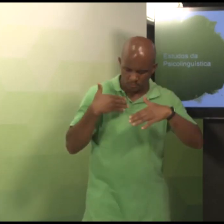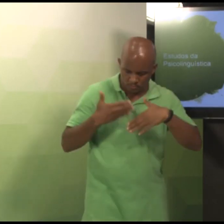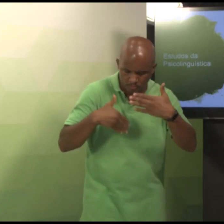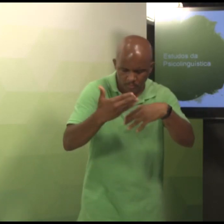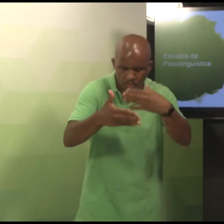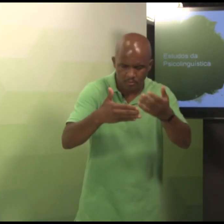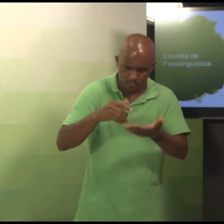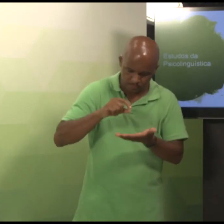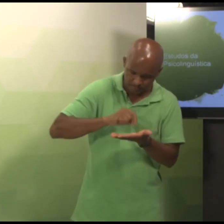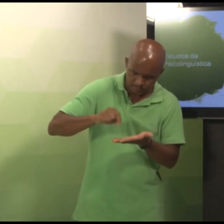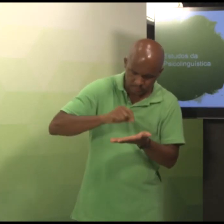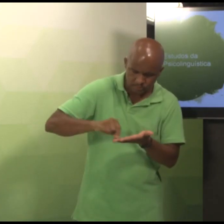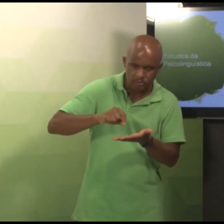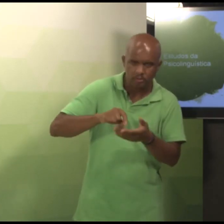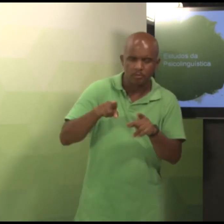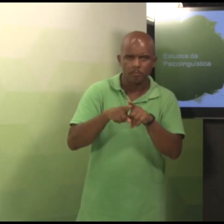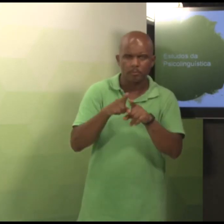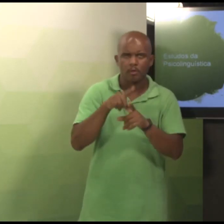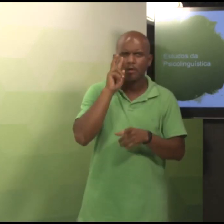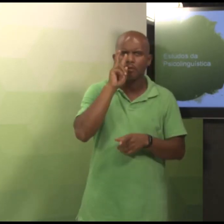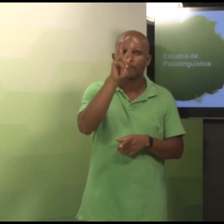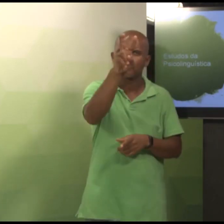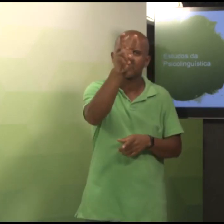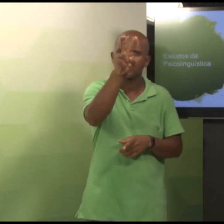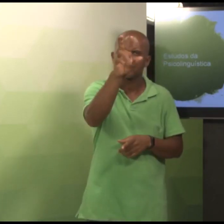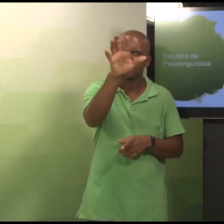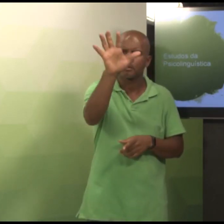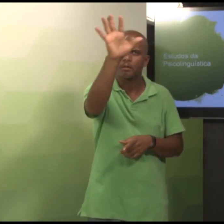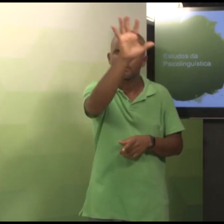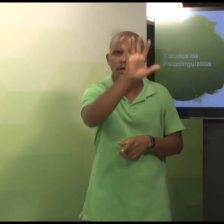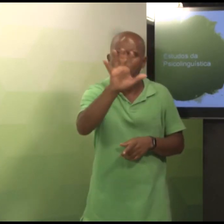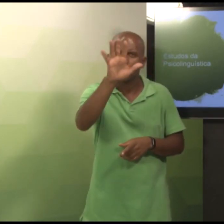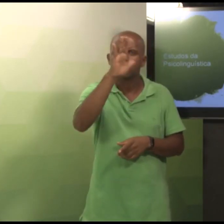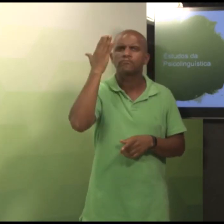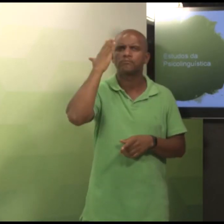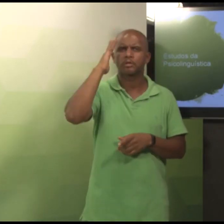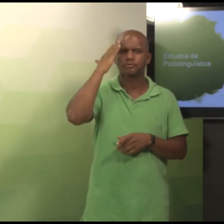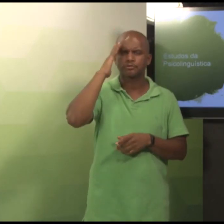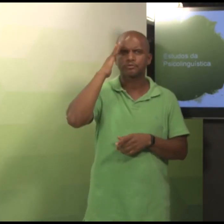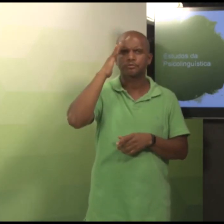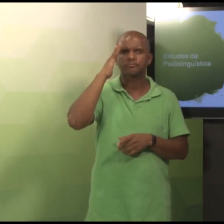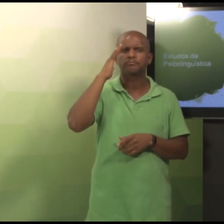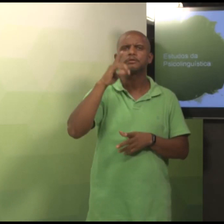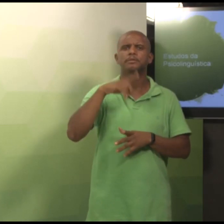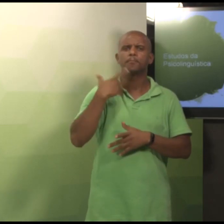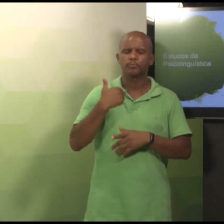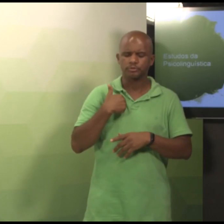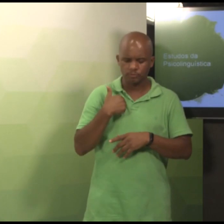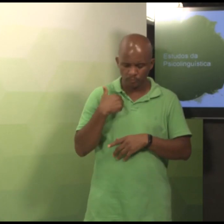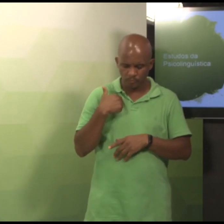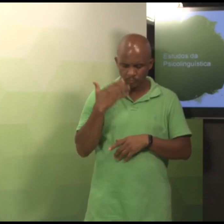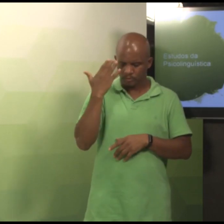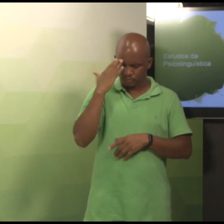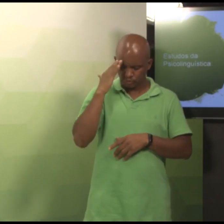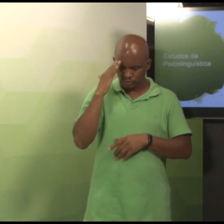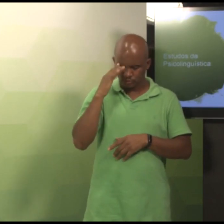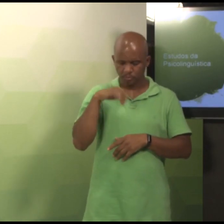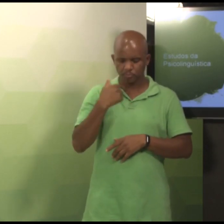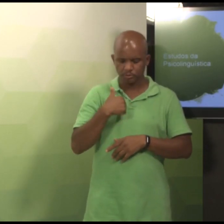fim, o estudo sobre o processo de escrita e leitura. Como se dá esse processo